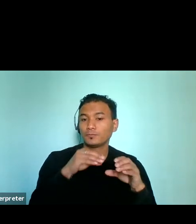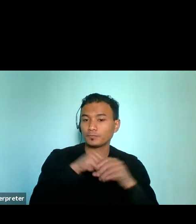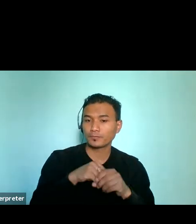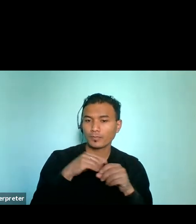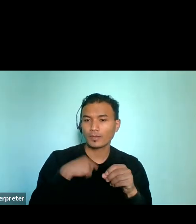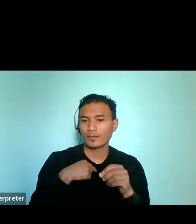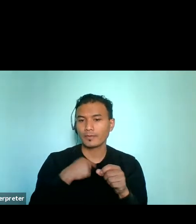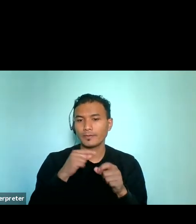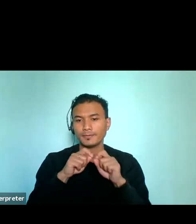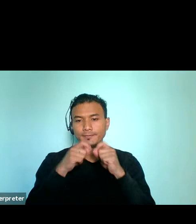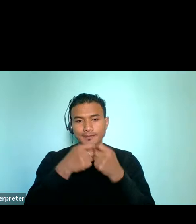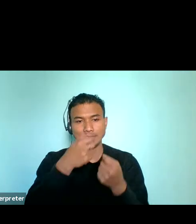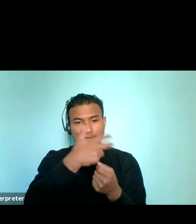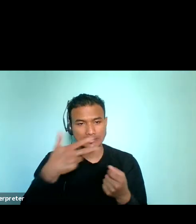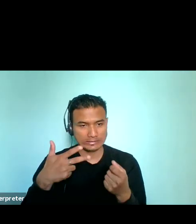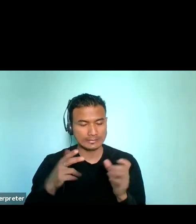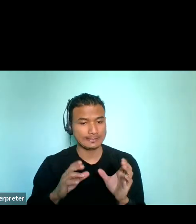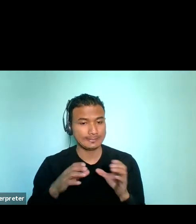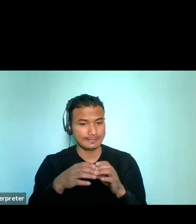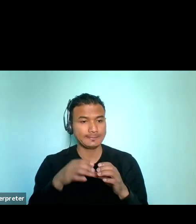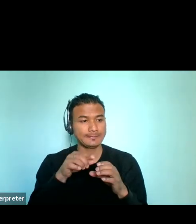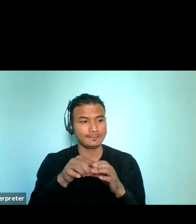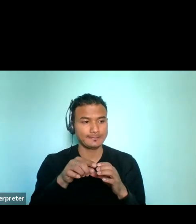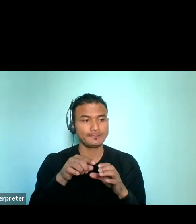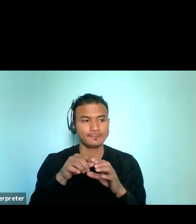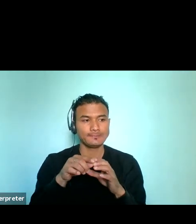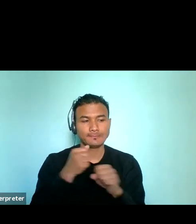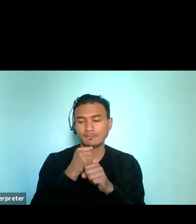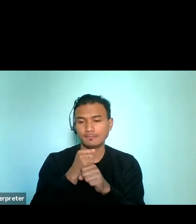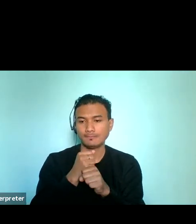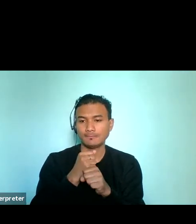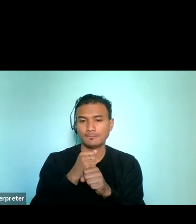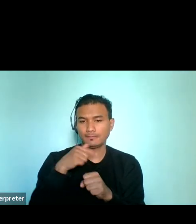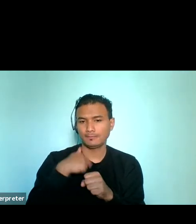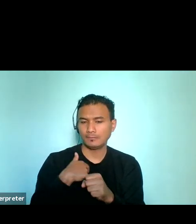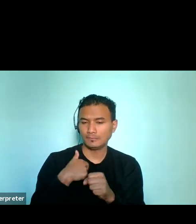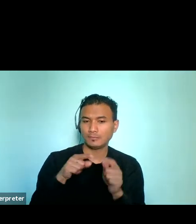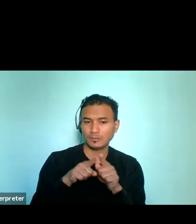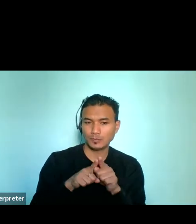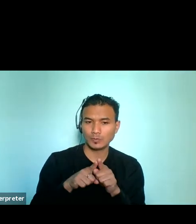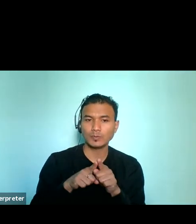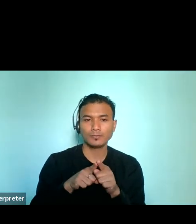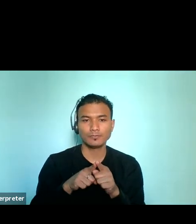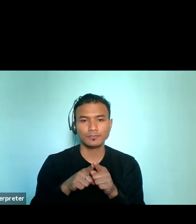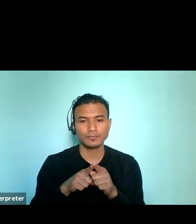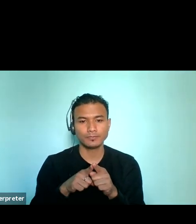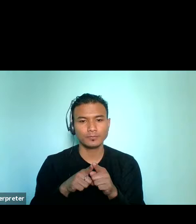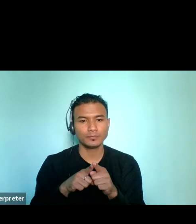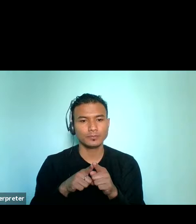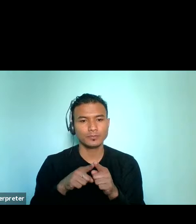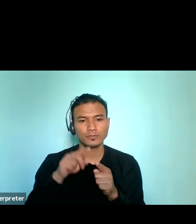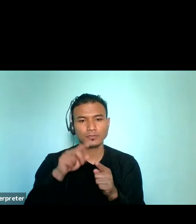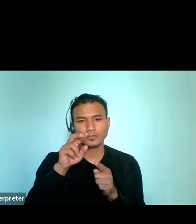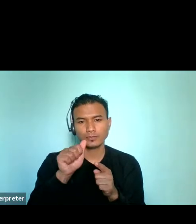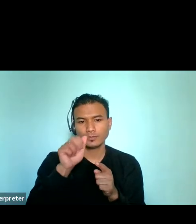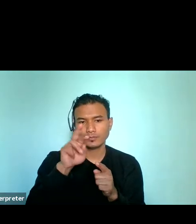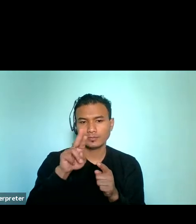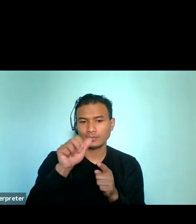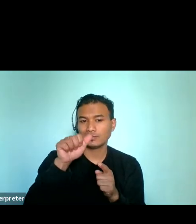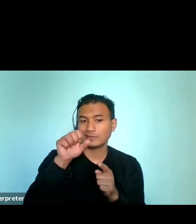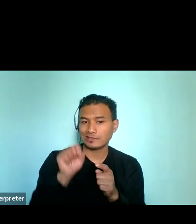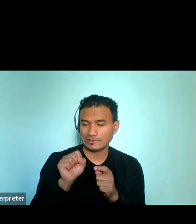Saya juga merupakan kader Akademi Reforma Agraria Sejati atau ARAS. Orang tua